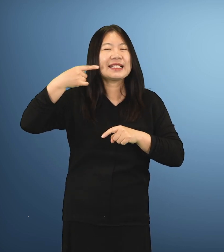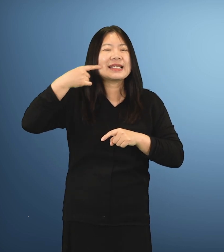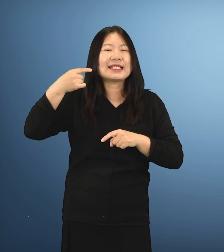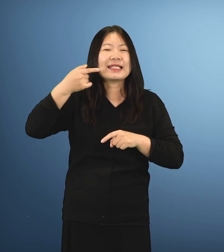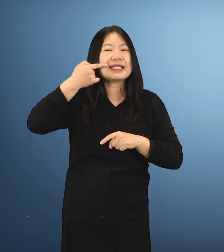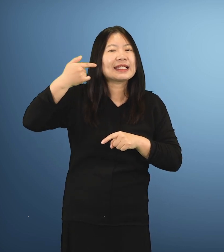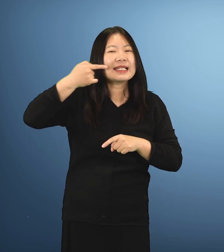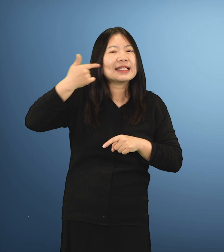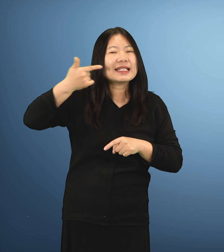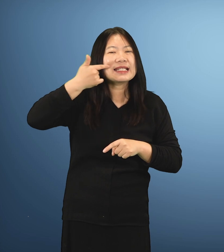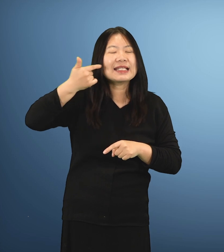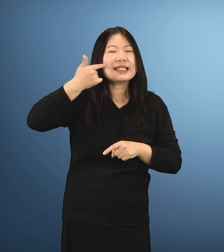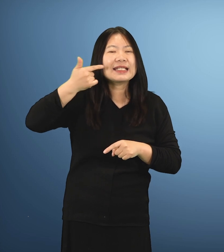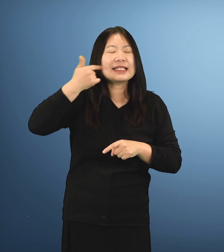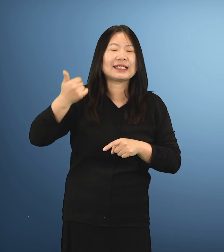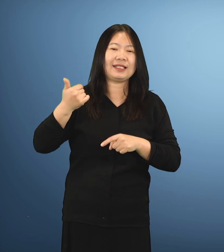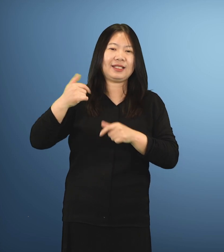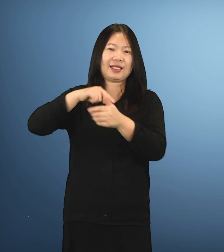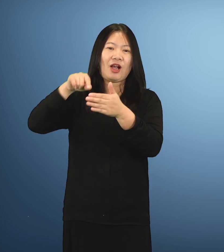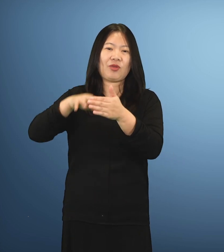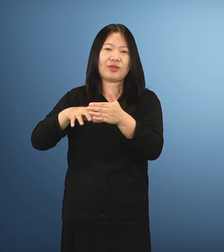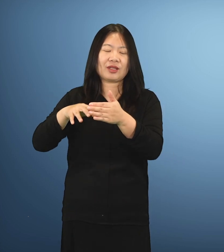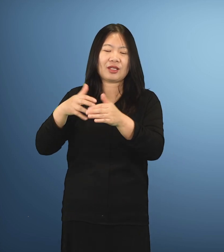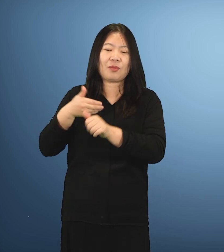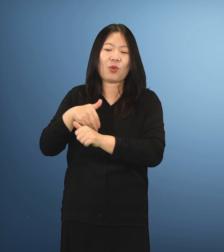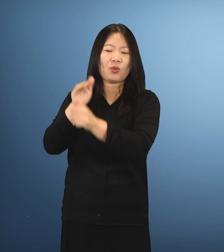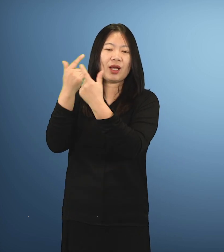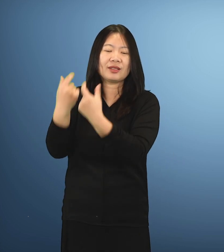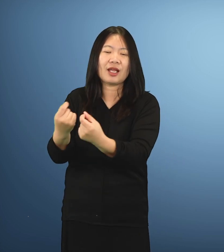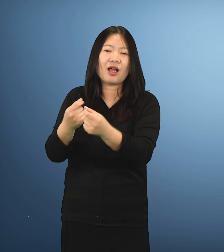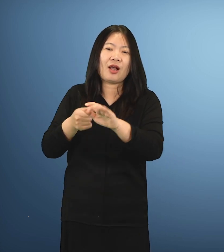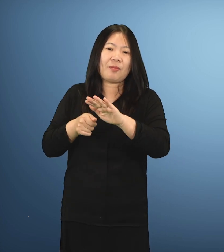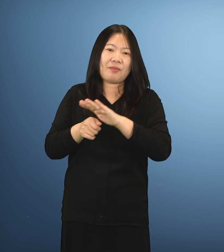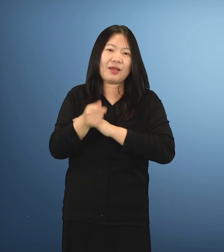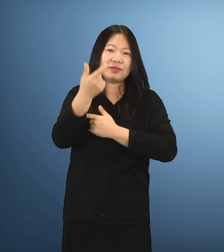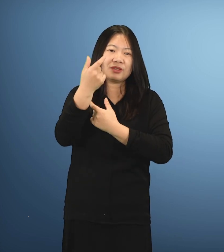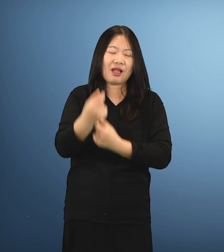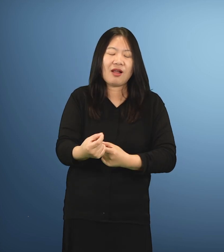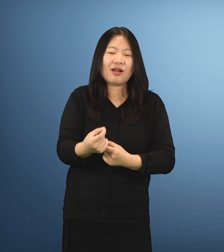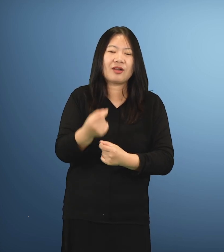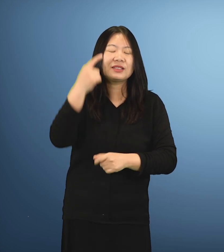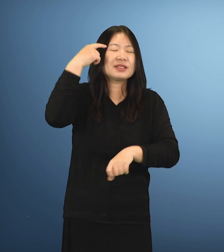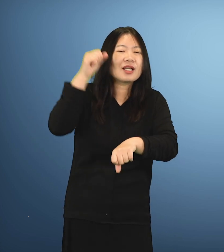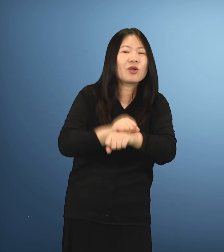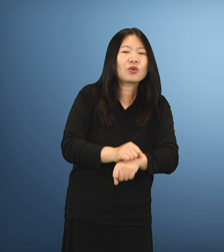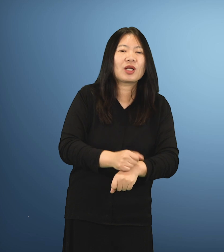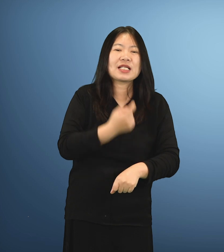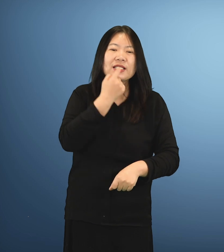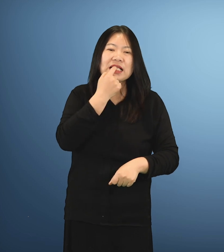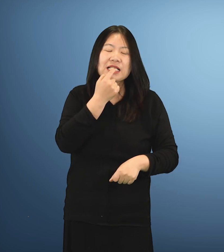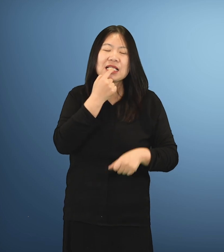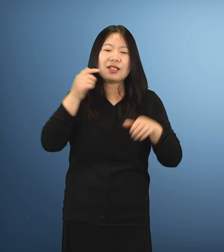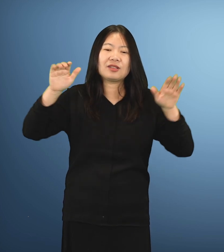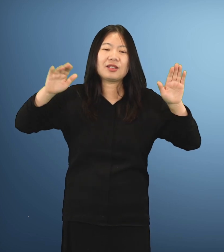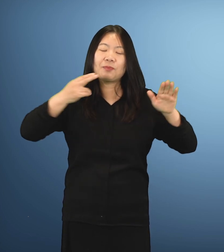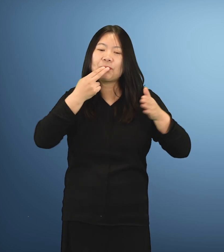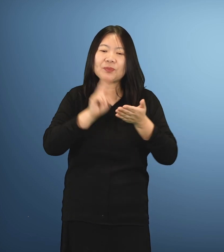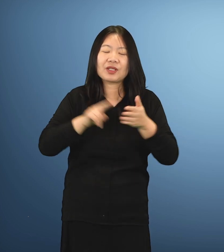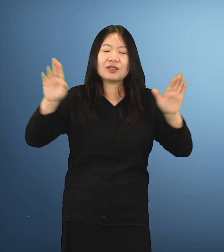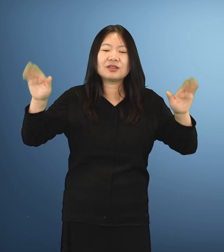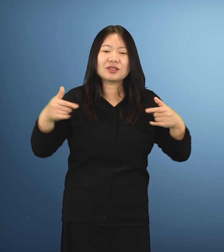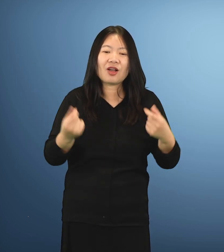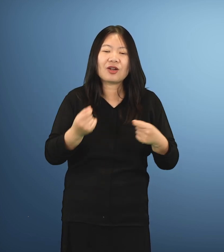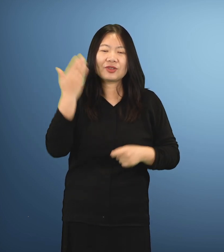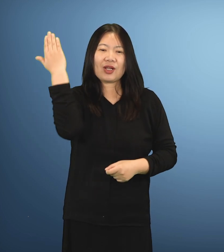같도다. 그러므로 너희는 뱀같이 지혜롭고 비둘기같이 순결하라. 사람들을 삼가라.